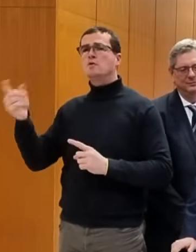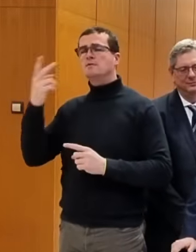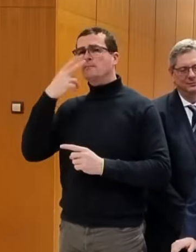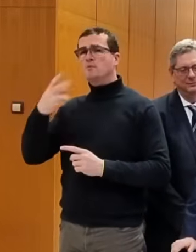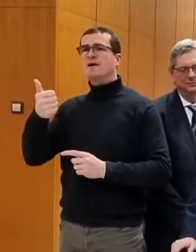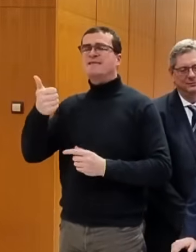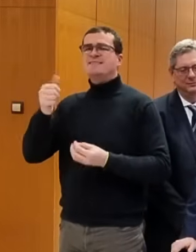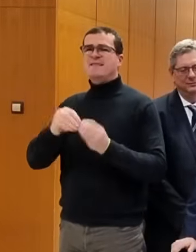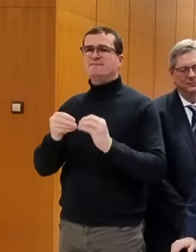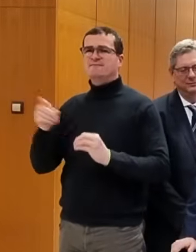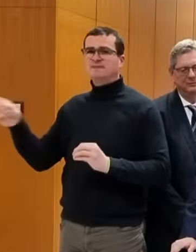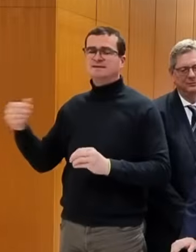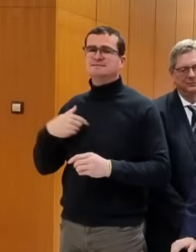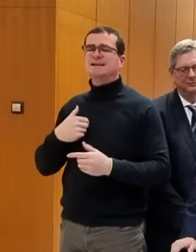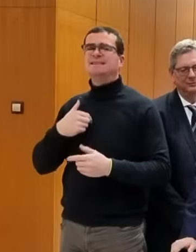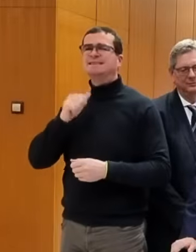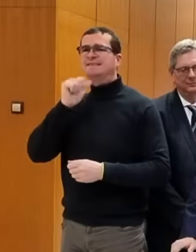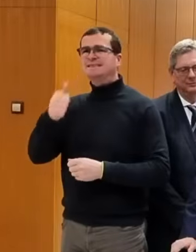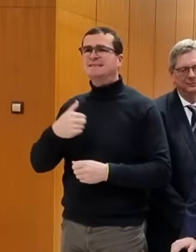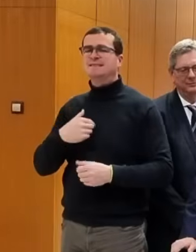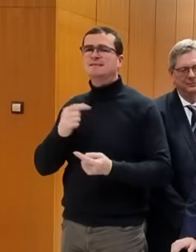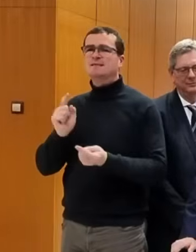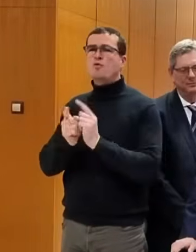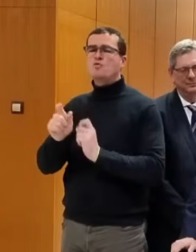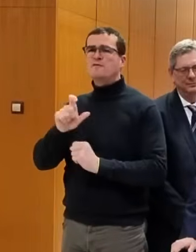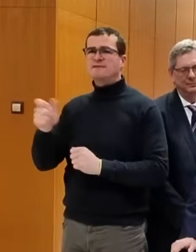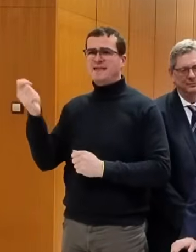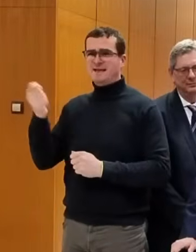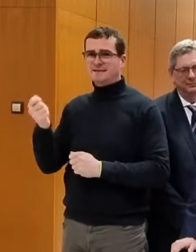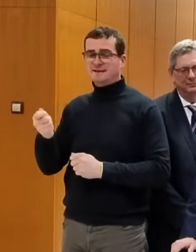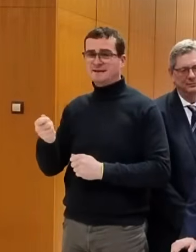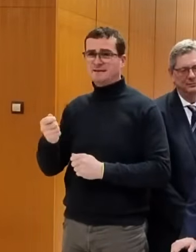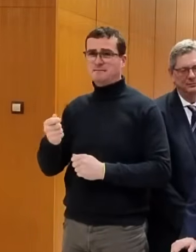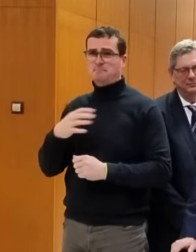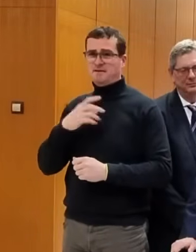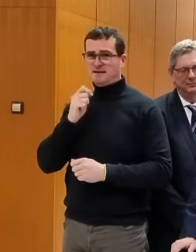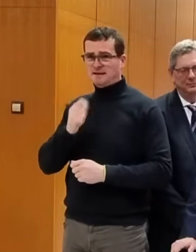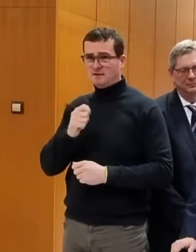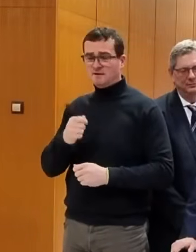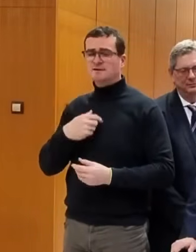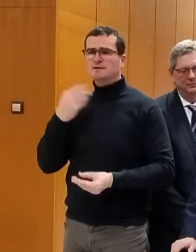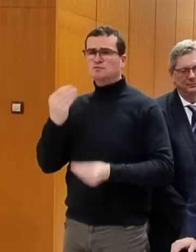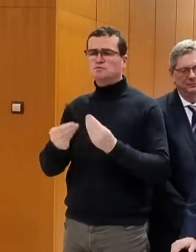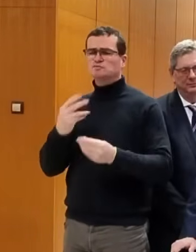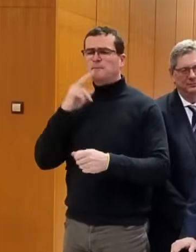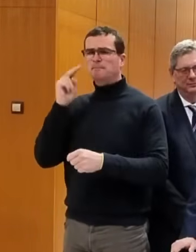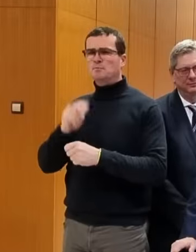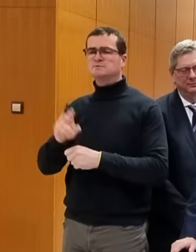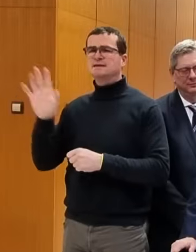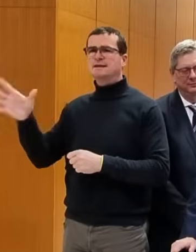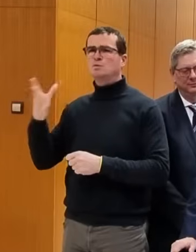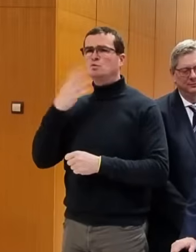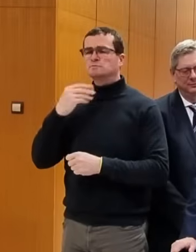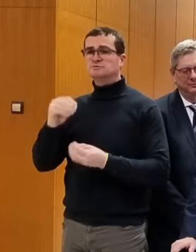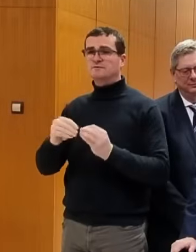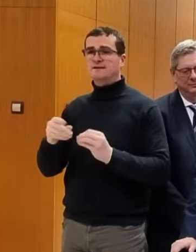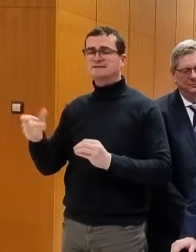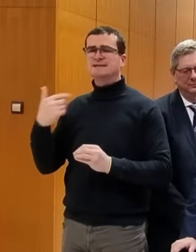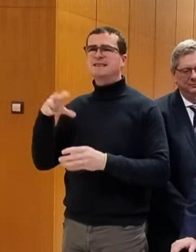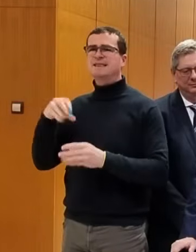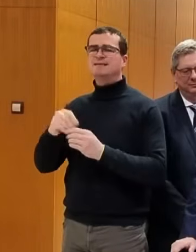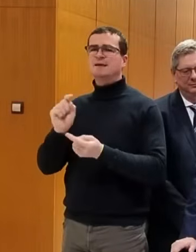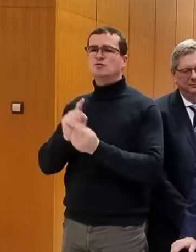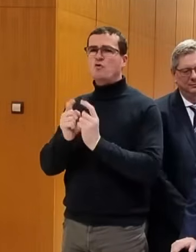proste jednu kauzu, ktorá nie je dohodou o vine, pán redaktor. Skúste pozrieť ich úspešnosť kauz, ktoré nie